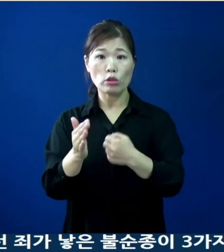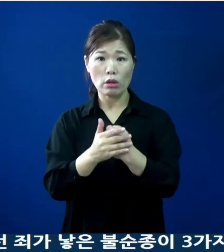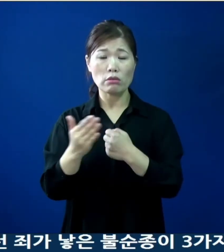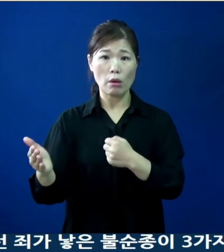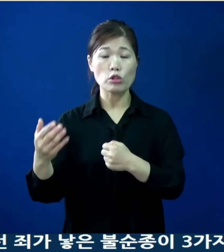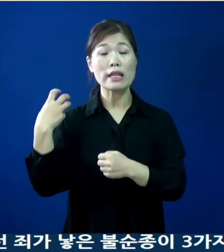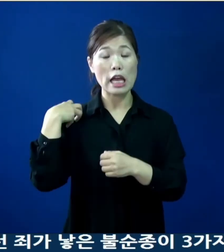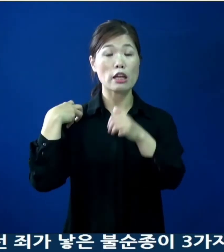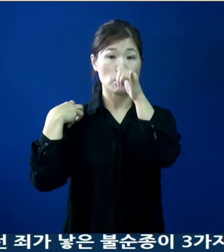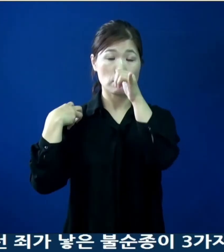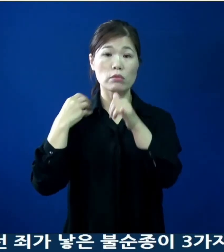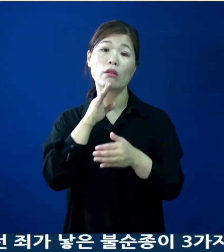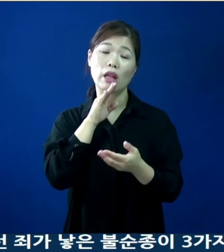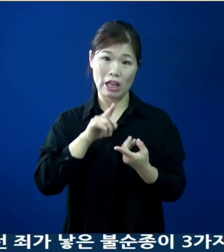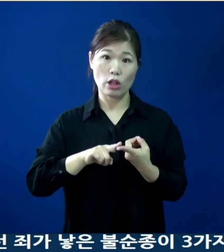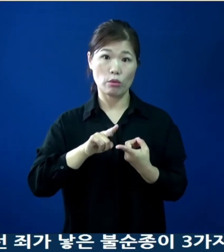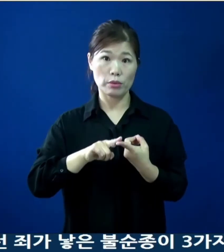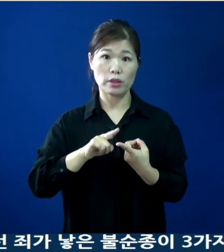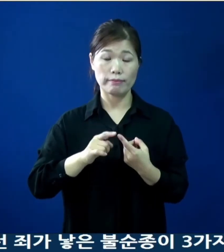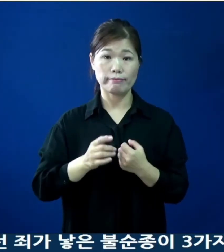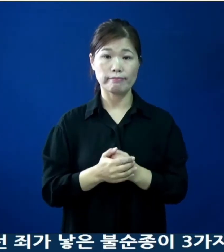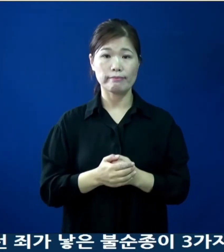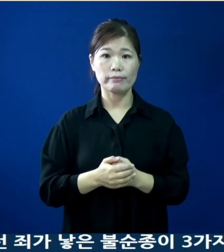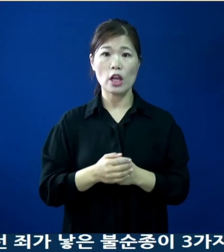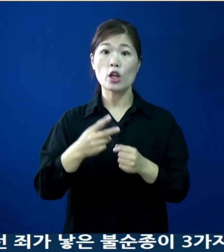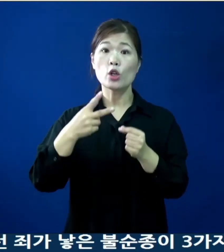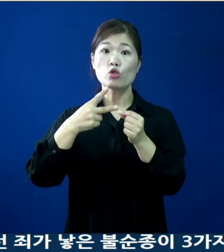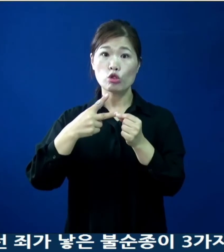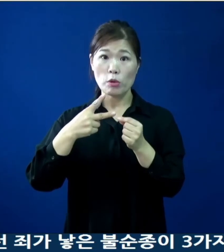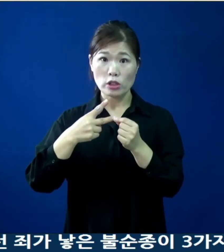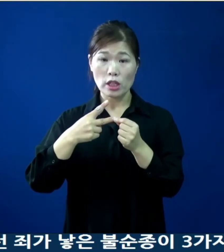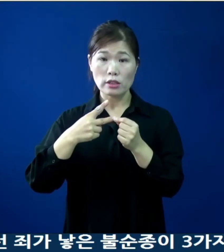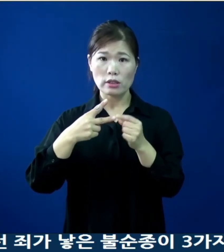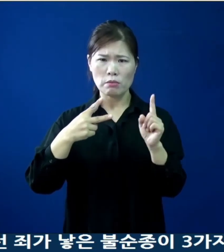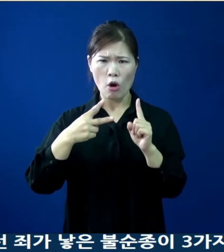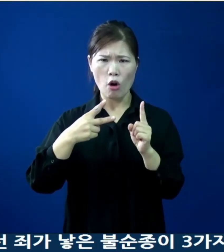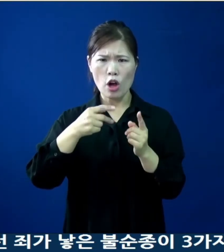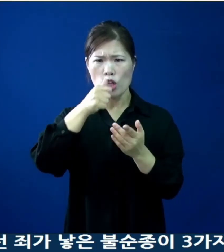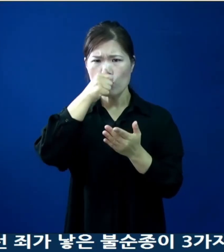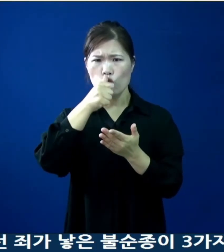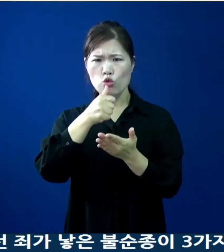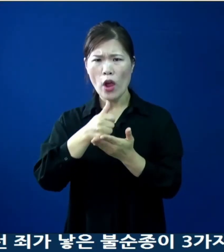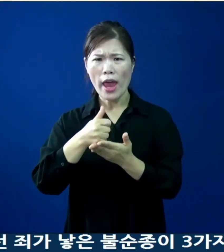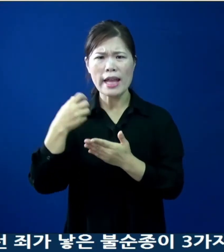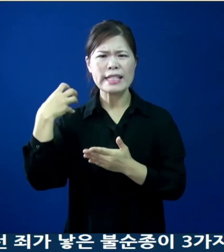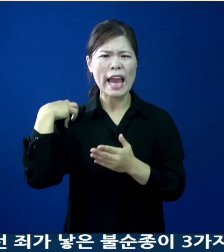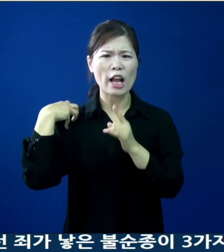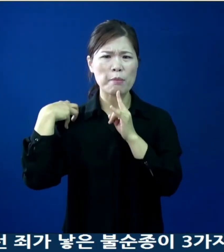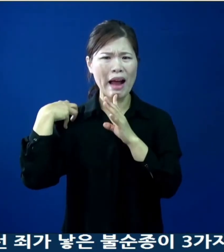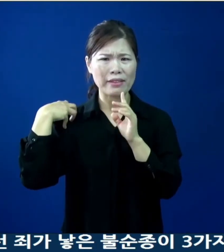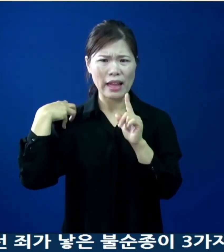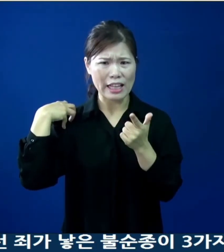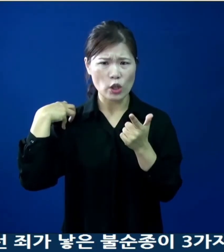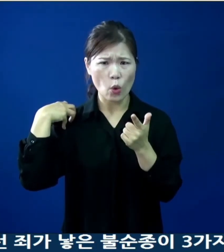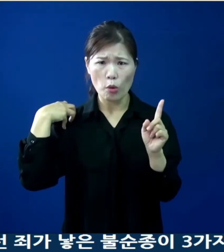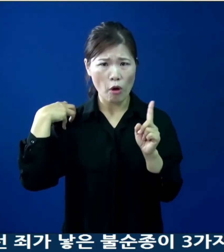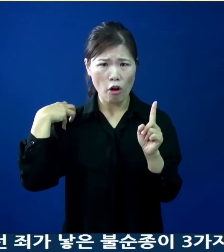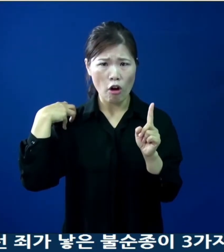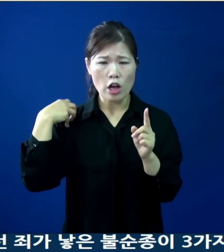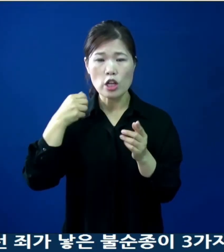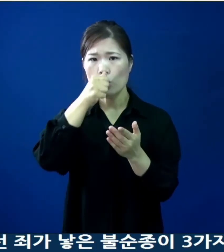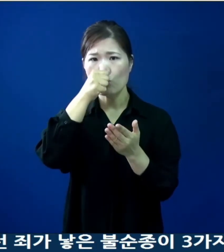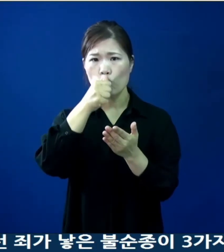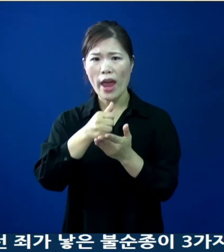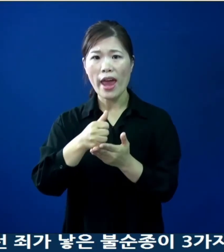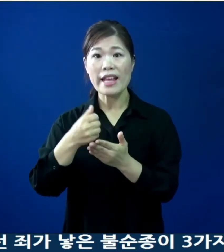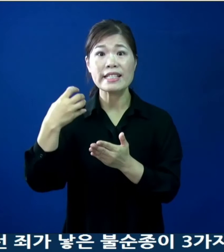따르는 거죠. 당연한 겁니다. 두 번째는 죄책만 발생하는 것이 아니라 단절이